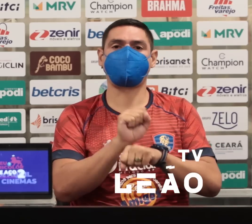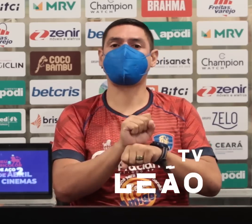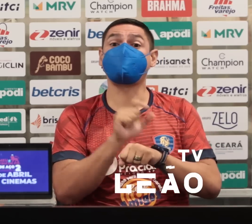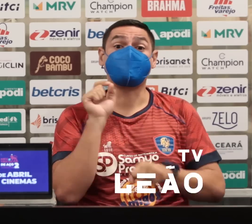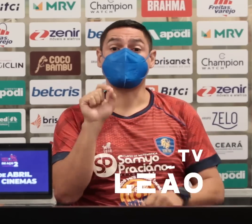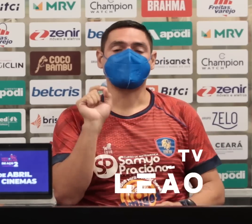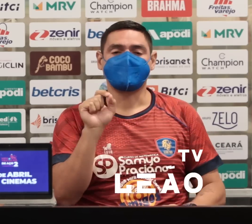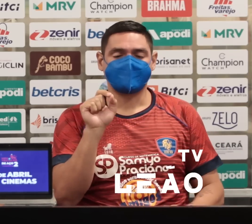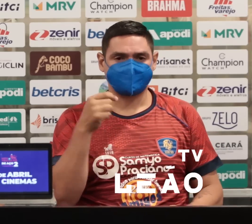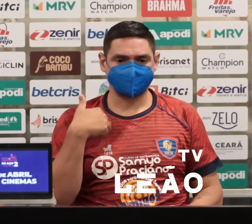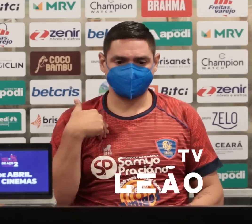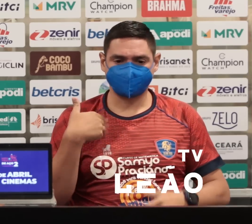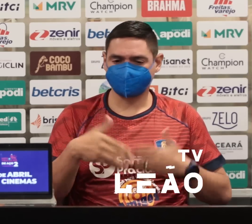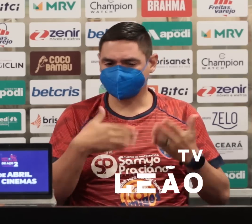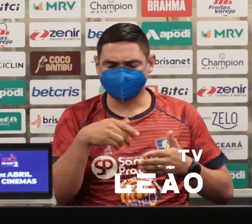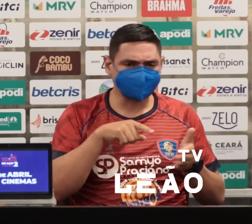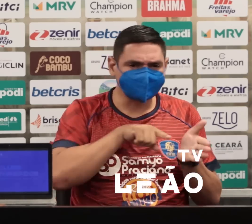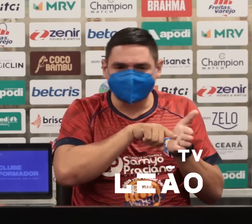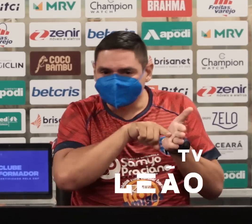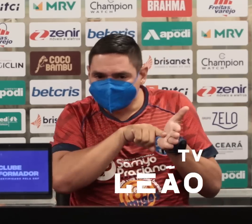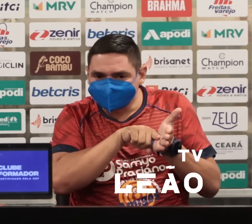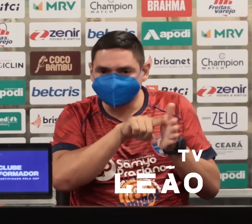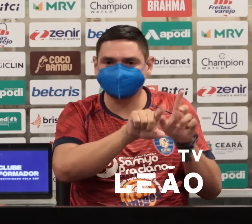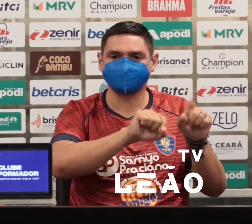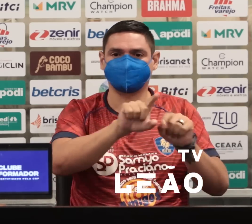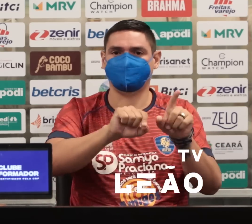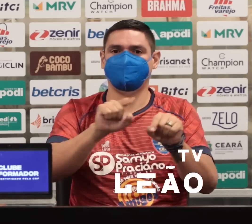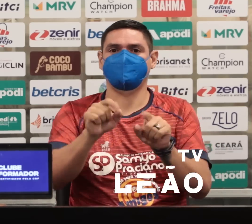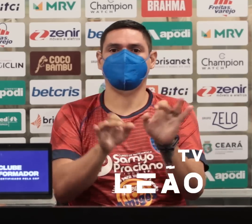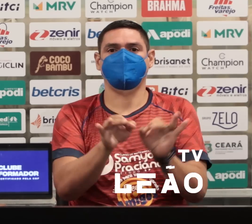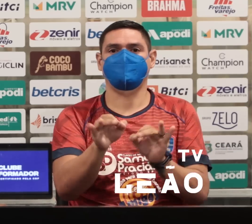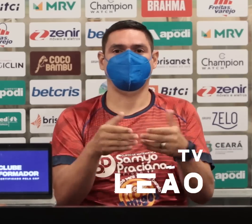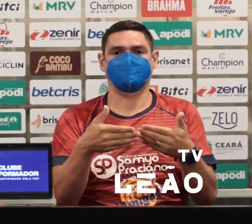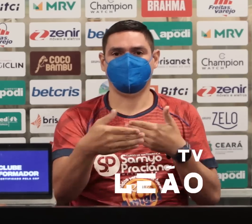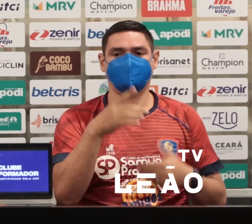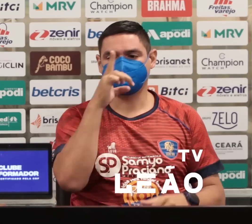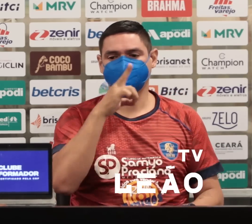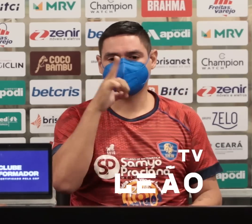a escoger la mejor escalación para el día domingo. ¿Sí?